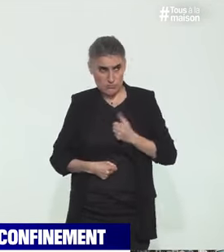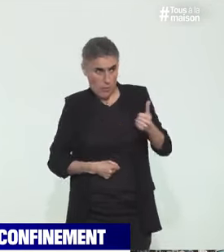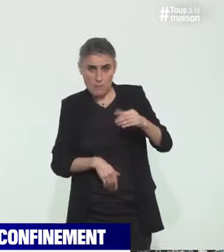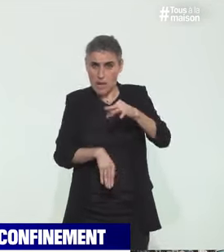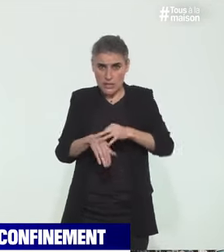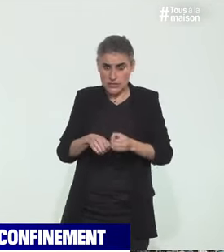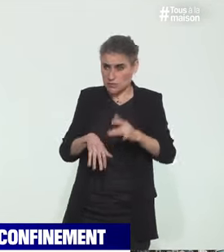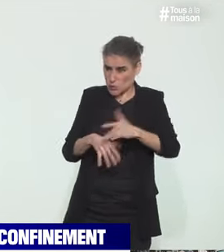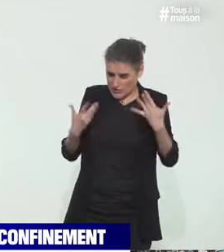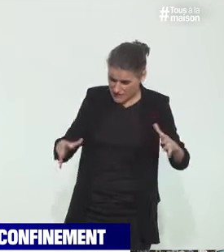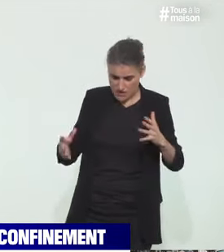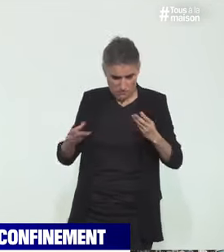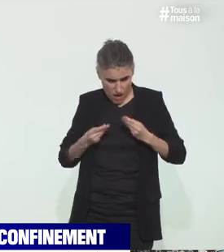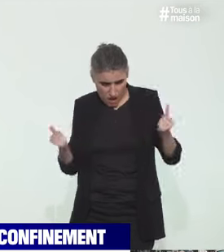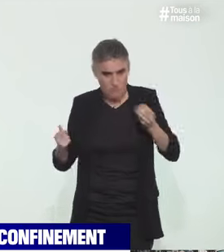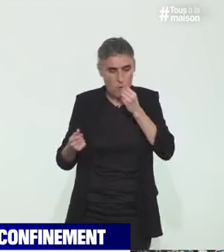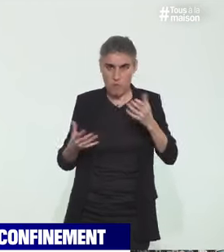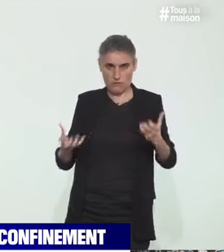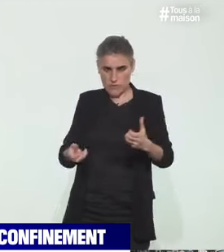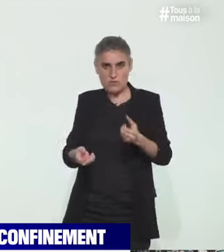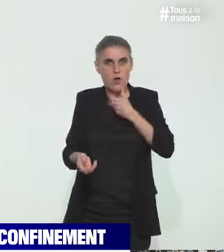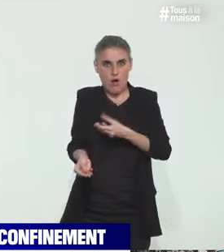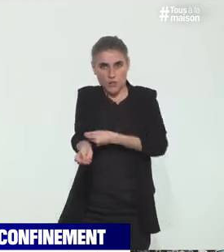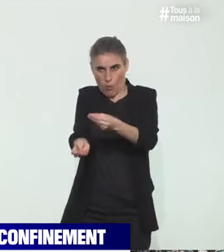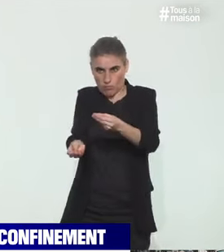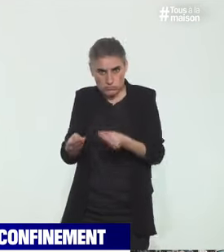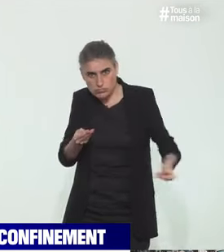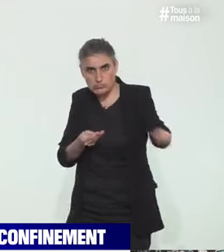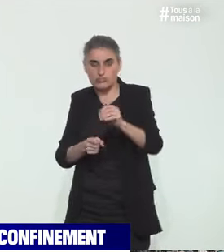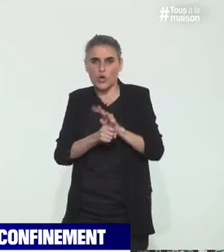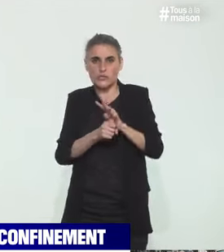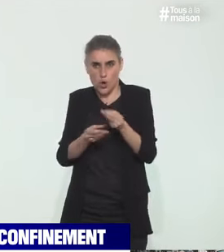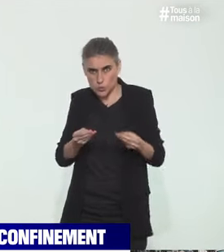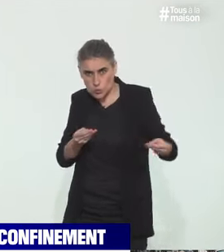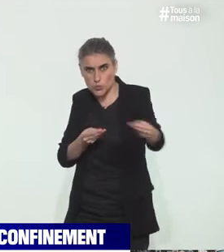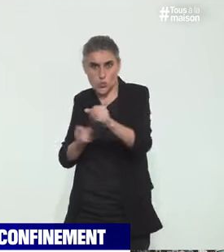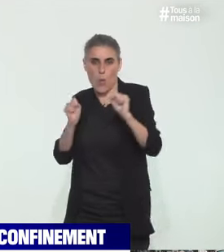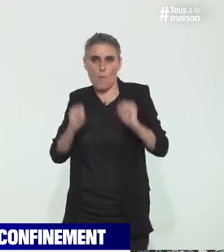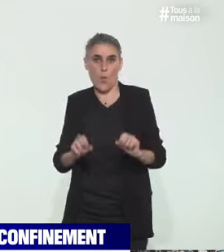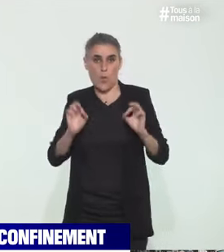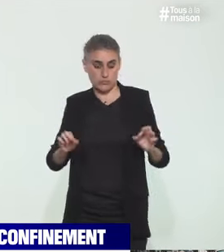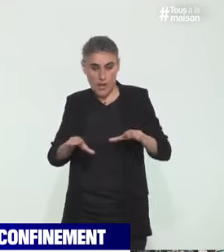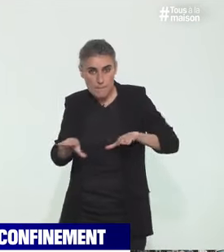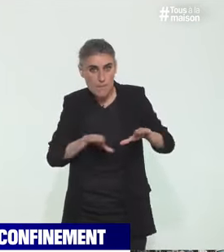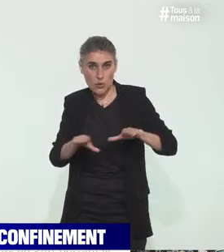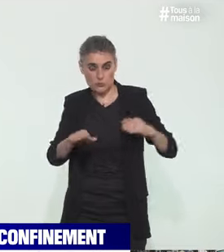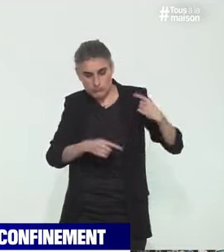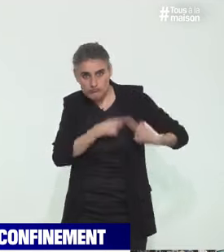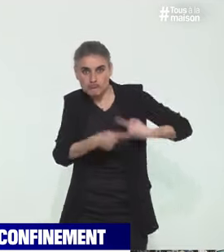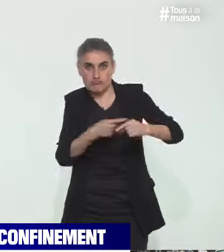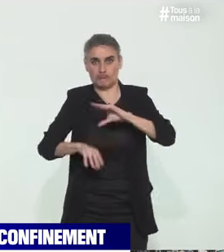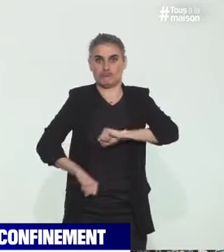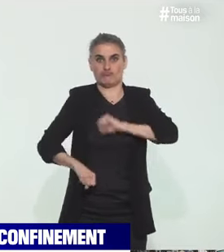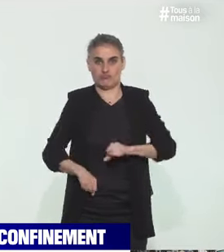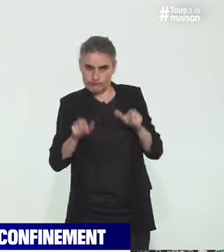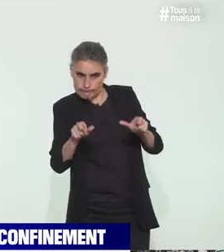faire profiter les malades de leur guérison en donnant leurs anticorps par un don de plasma. Et donc c'est une étude en cours que nous surveillons